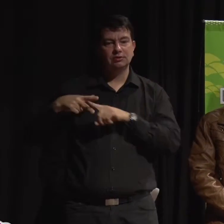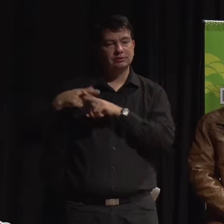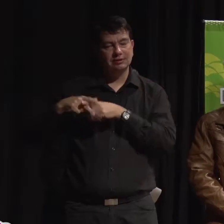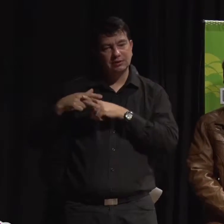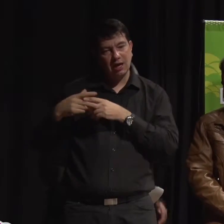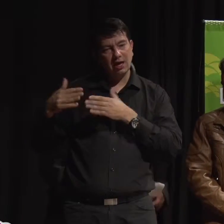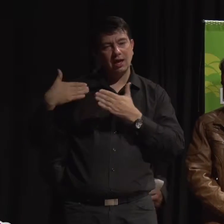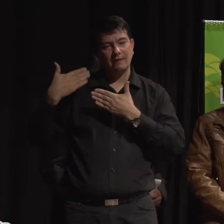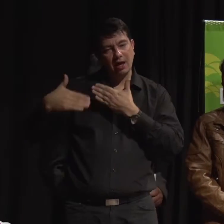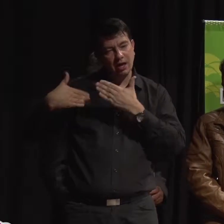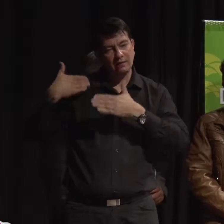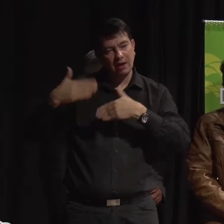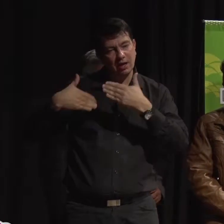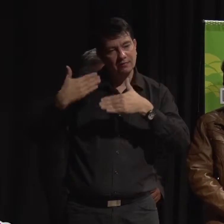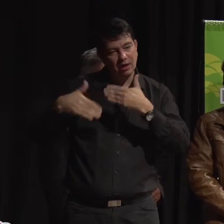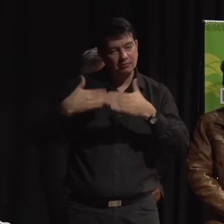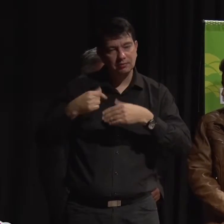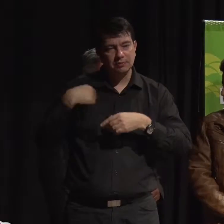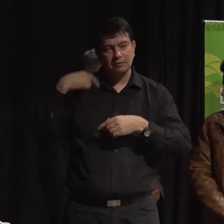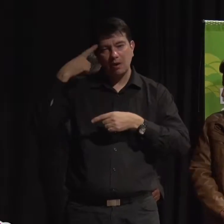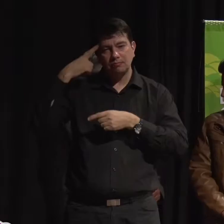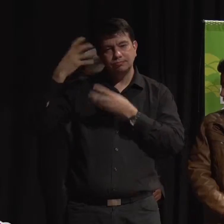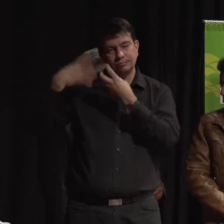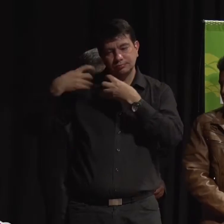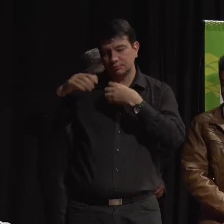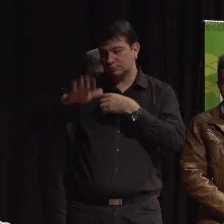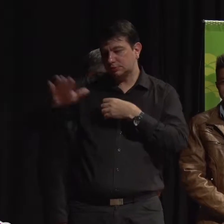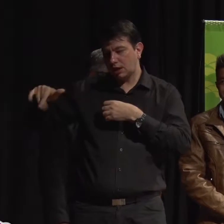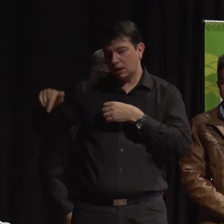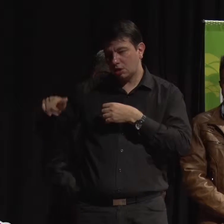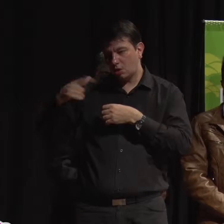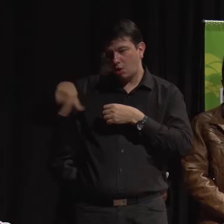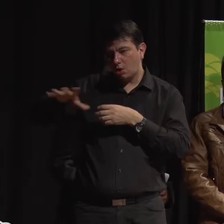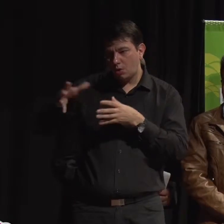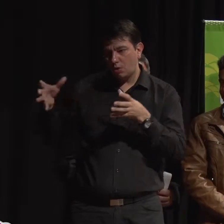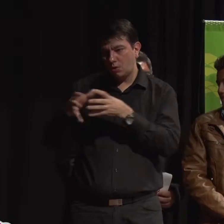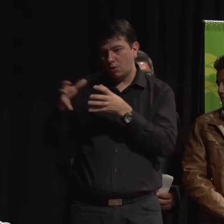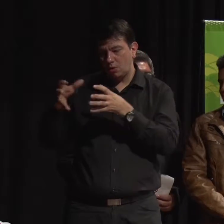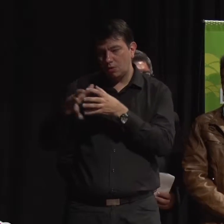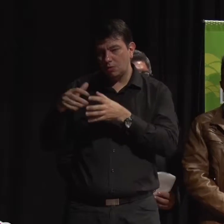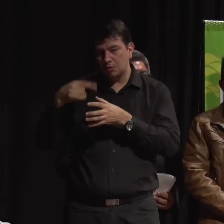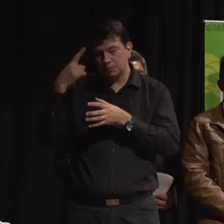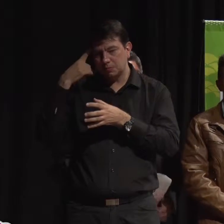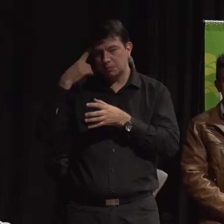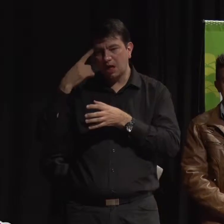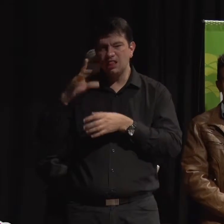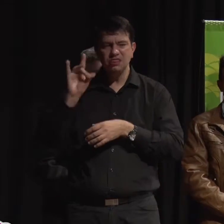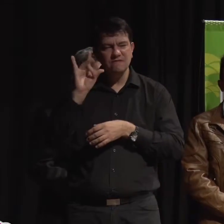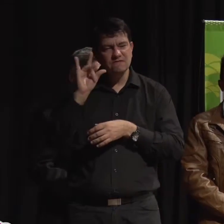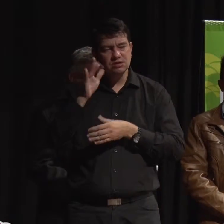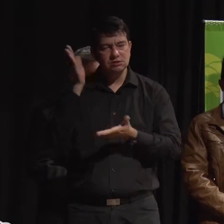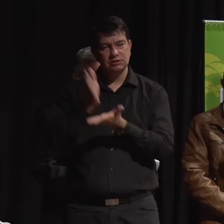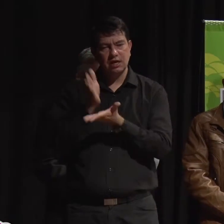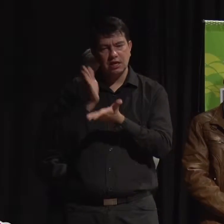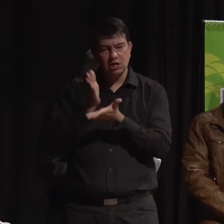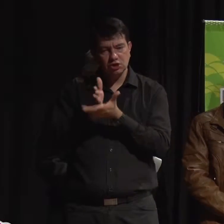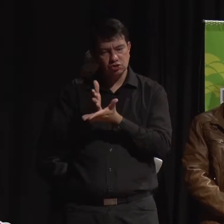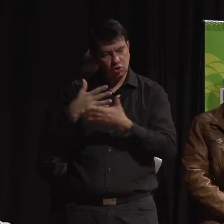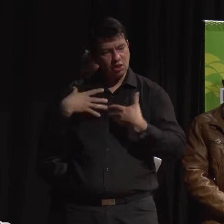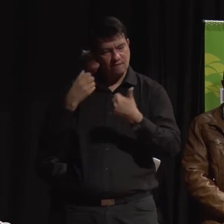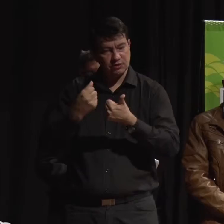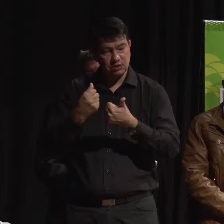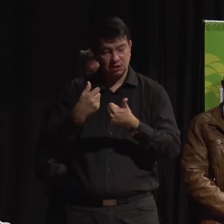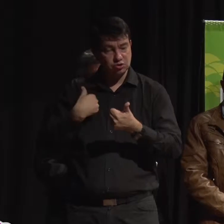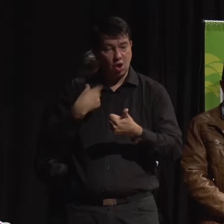barrio que permitieron estas reflexiones de los chicos y como ellos dicen muchas veces este es difícil defender derechos que uno desconoce que